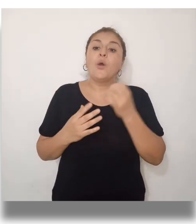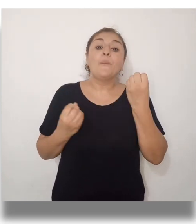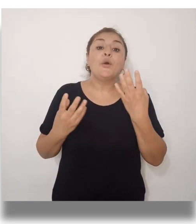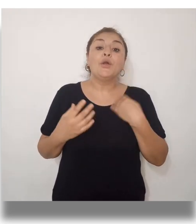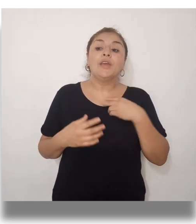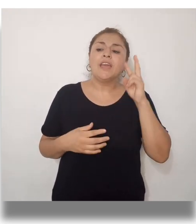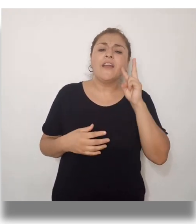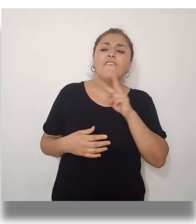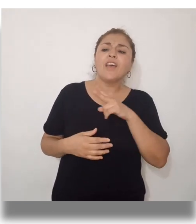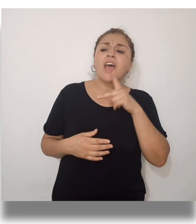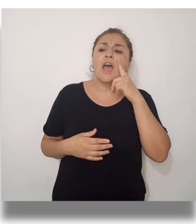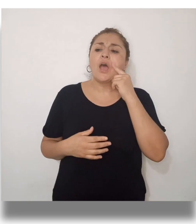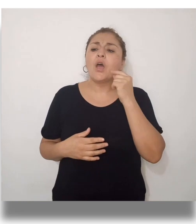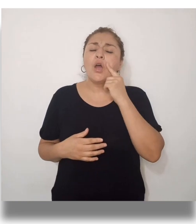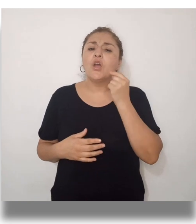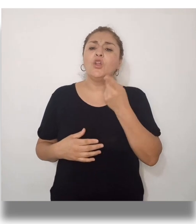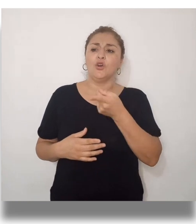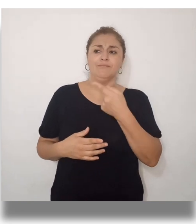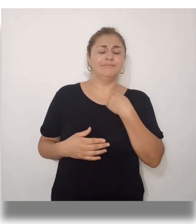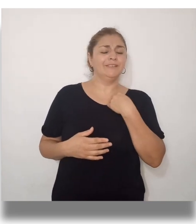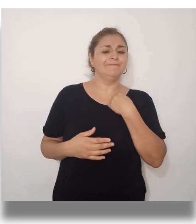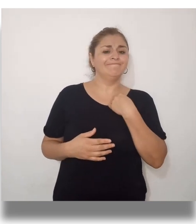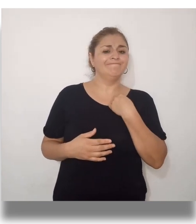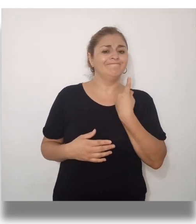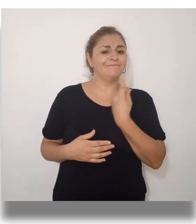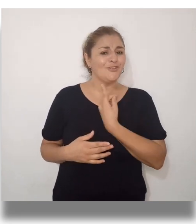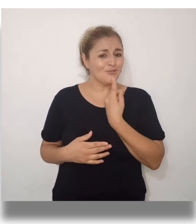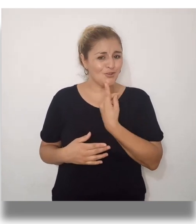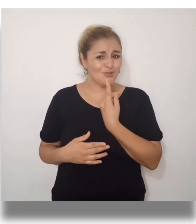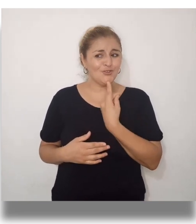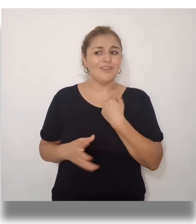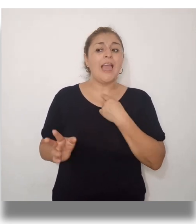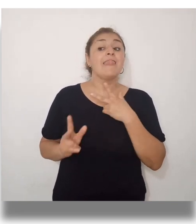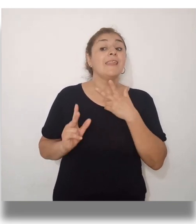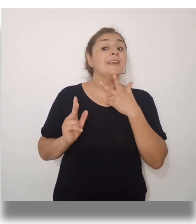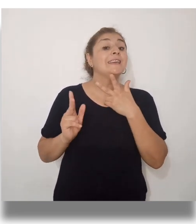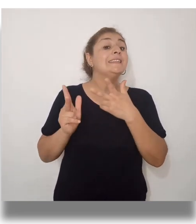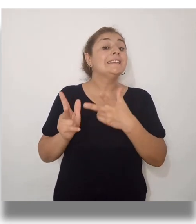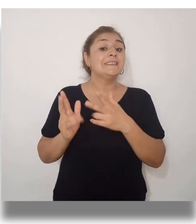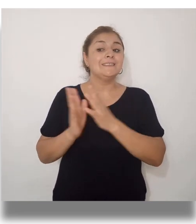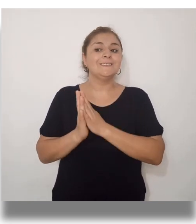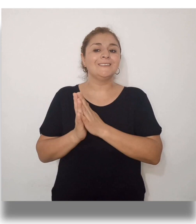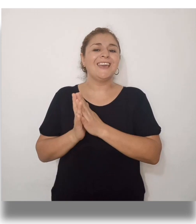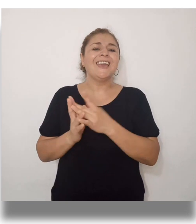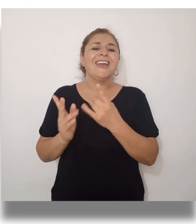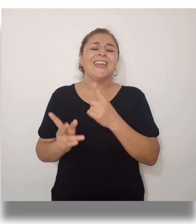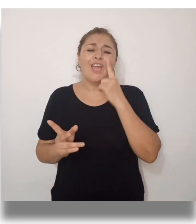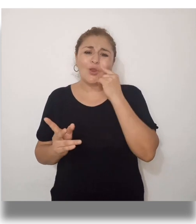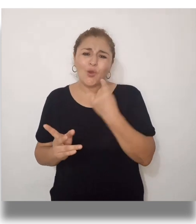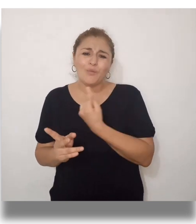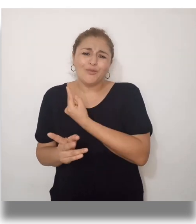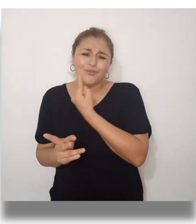al hombre Dios ve en la soledad un peligro y Afirma no es bueno